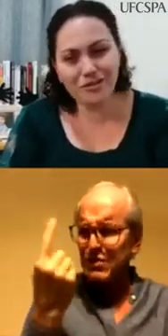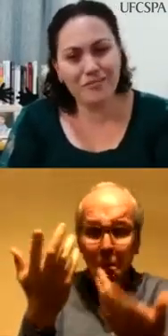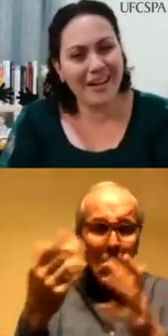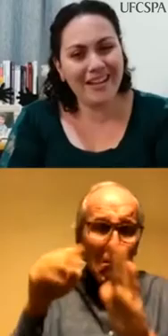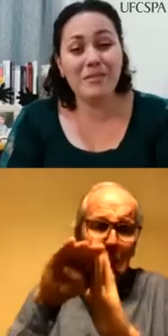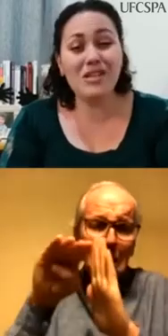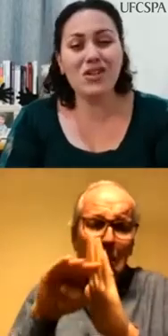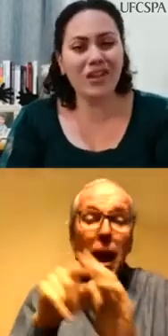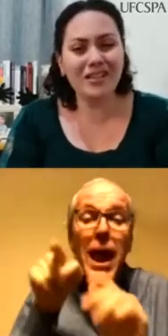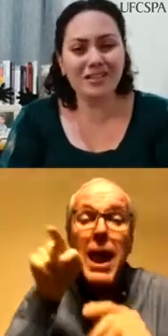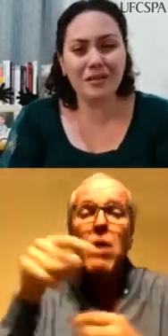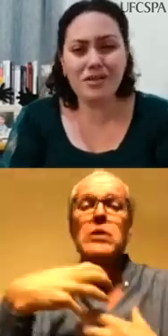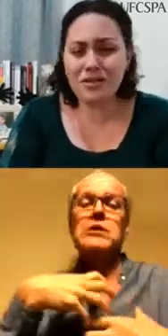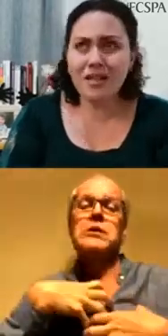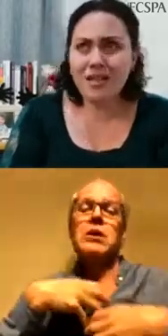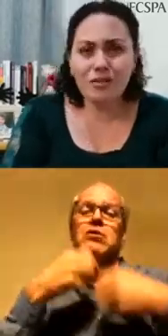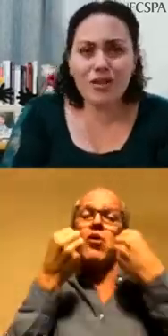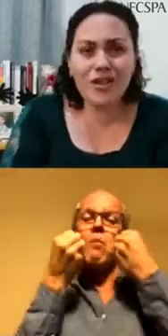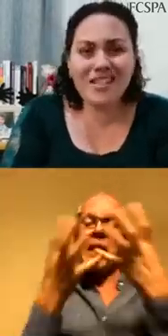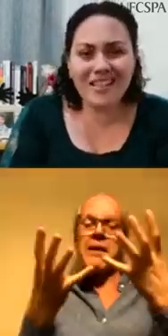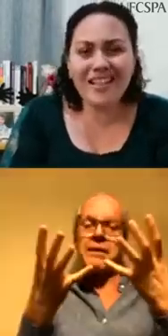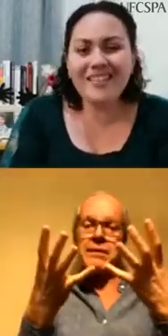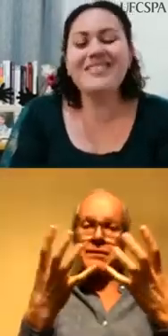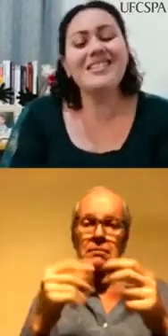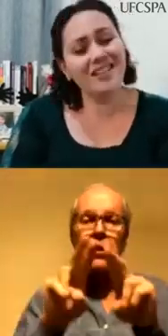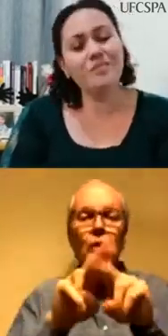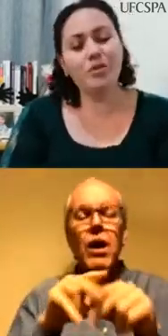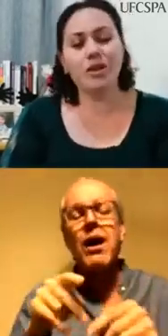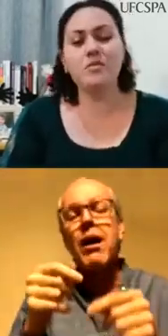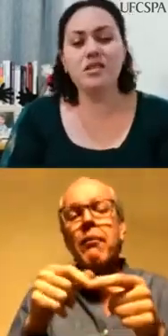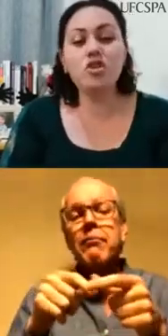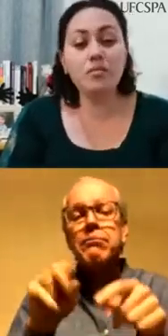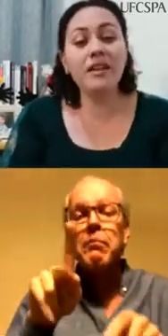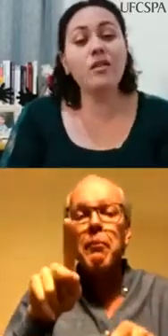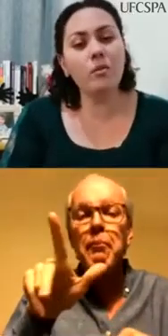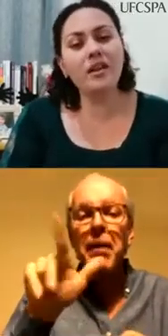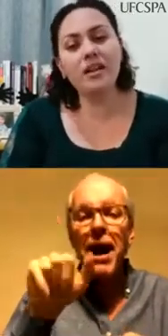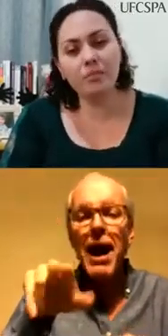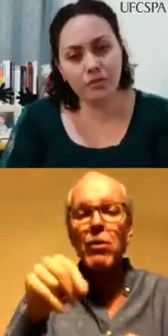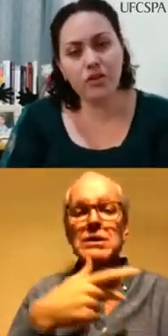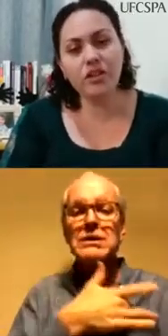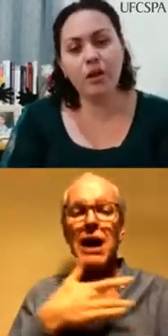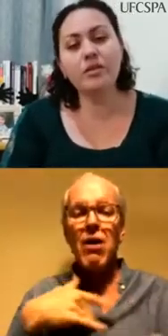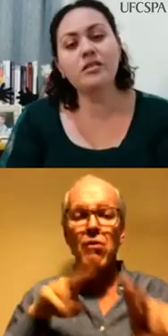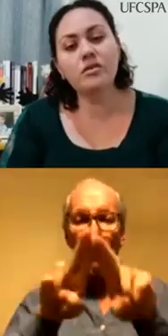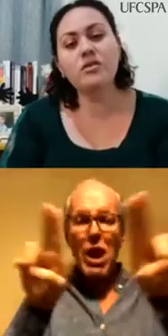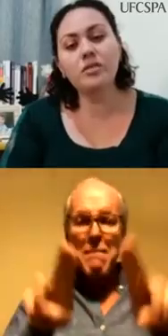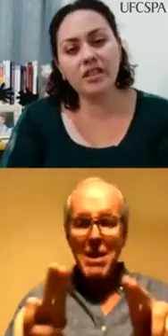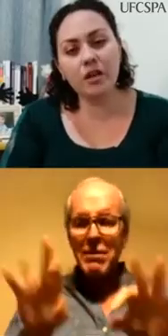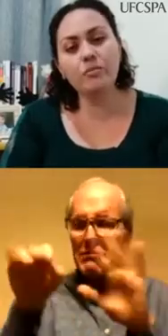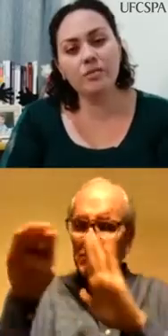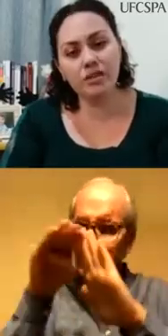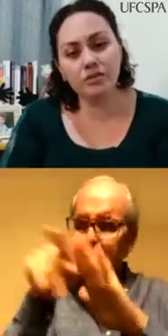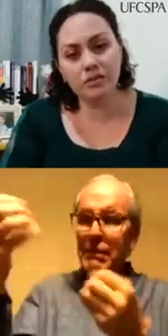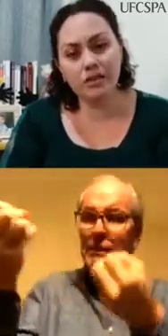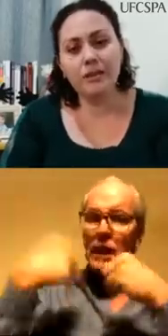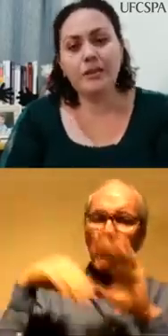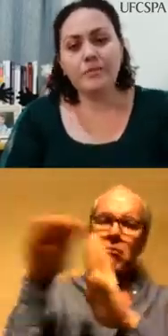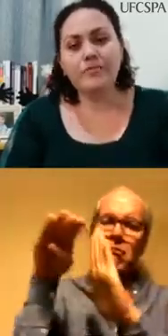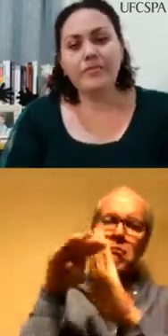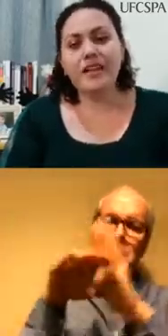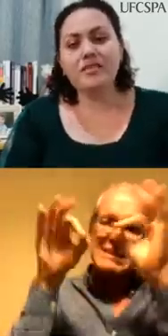ocorreu tudo bem. A minha sogra também, mas tu foi sozinho? Sim, porque eu me senti bem com aquele profissional que tentou se comunicar